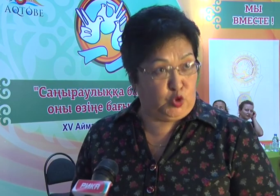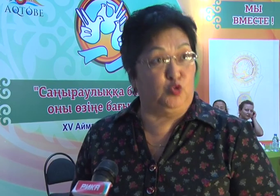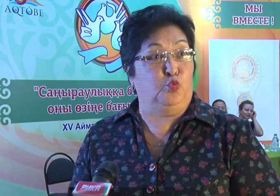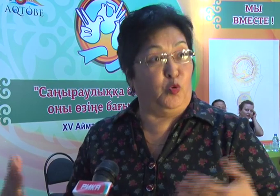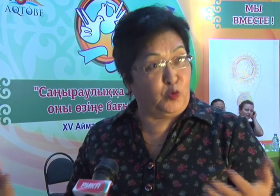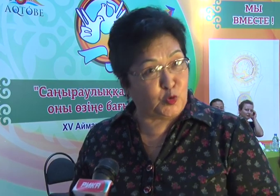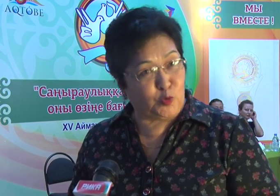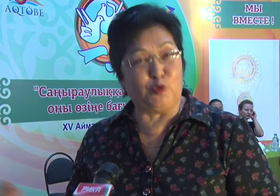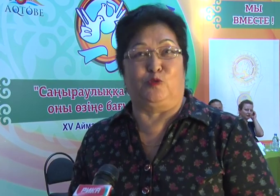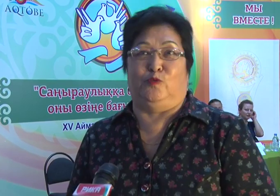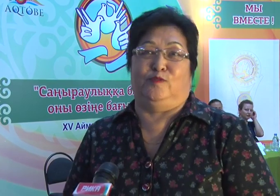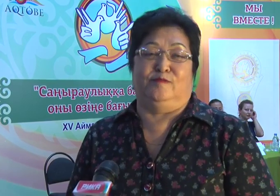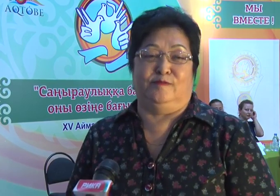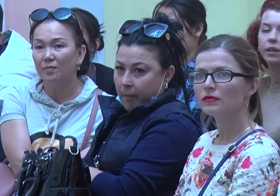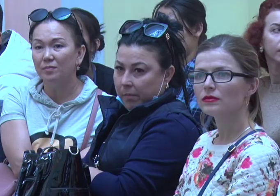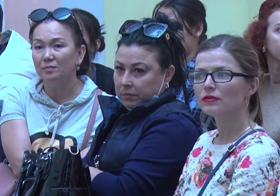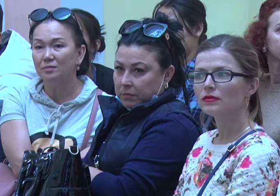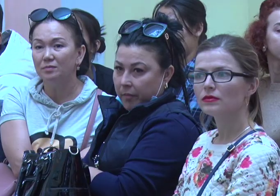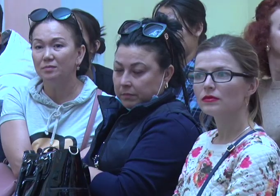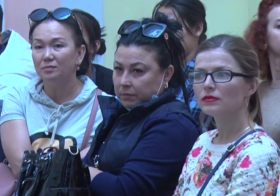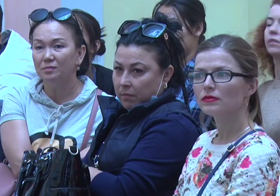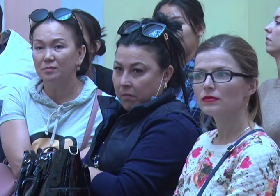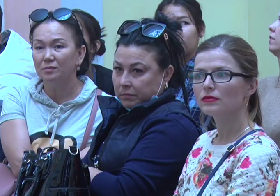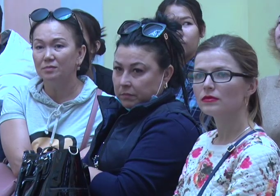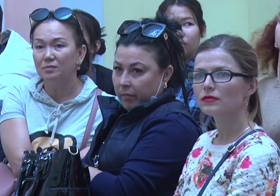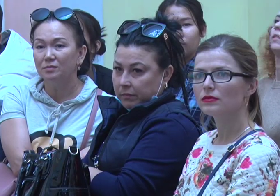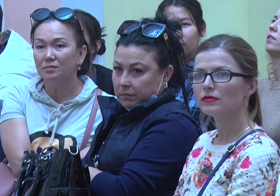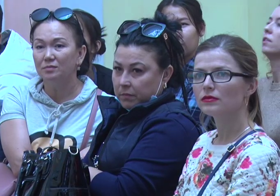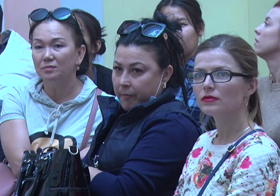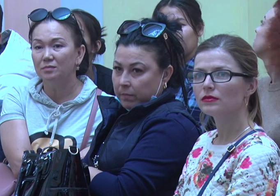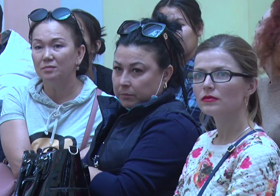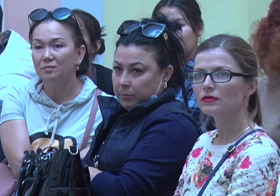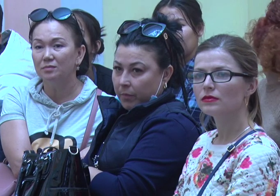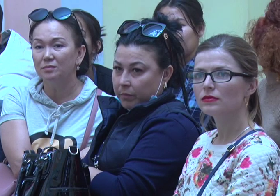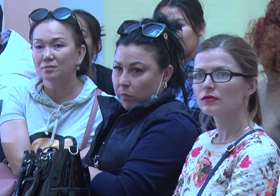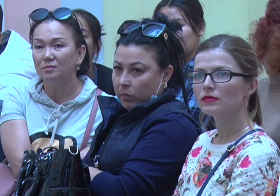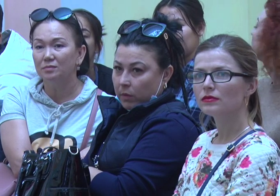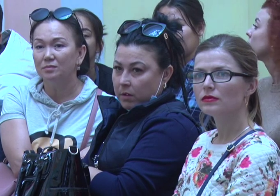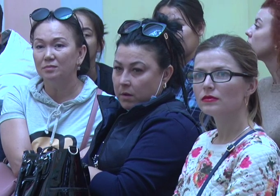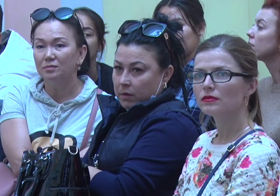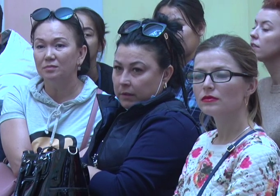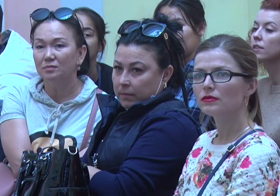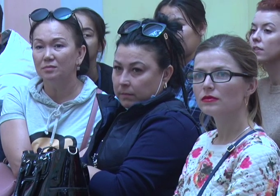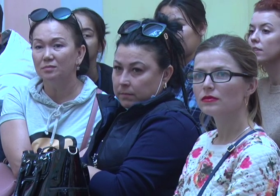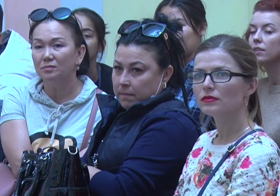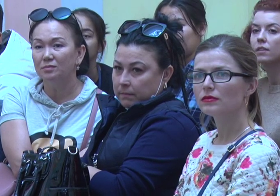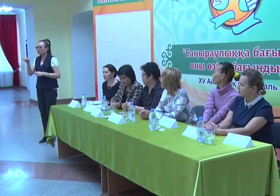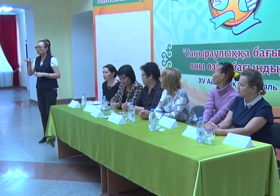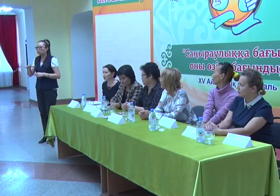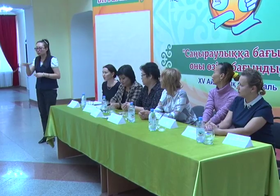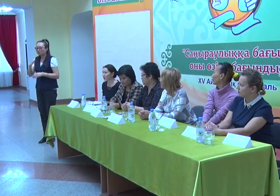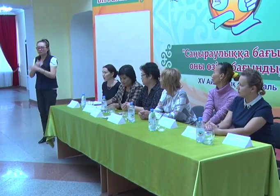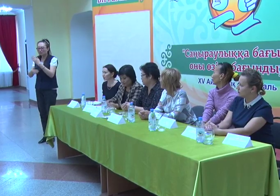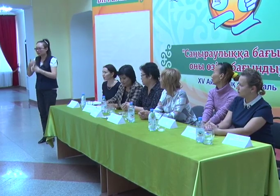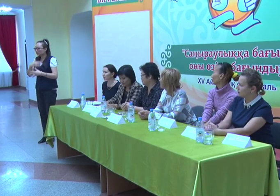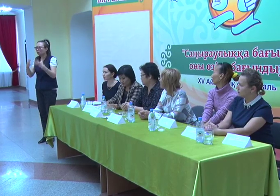развить творчество, любовь к искусству. Как отметили организаторы фестиваля, на сегодняшний день власти области и города внимательно следят за жизнью